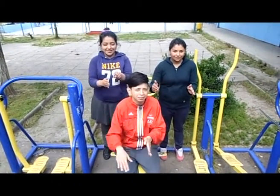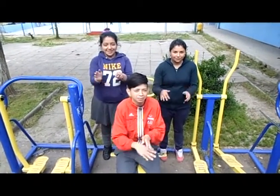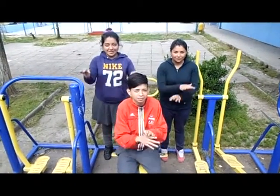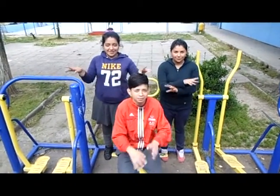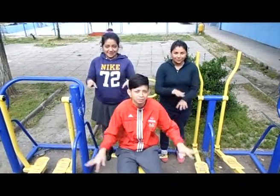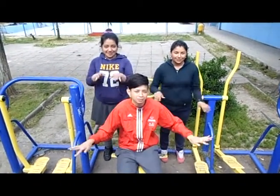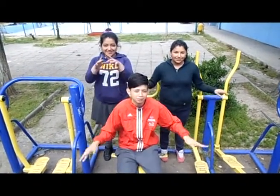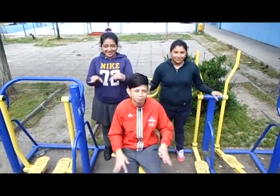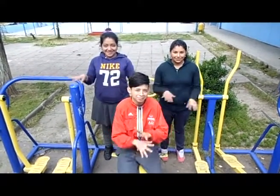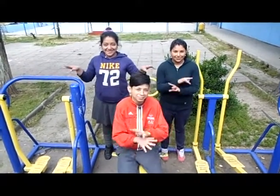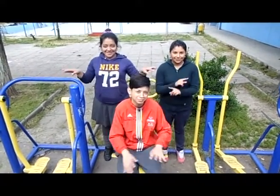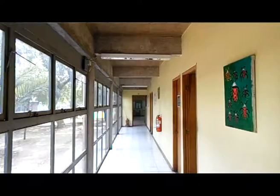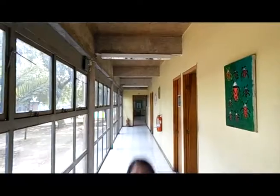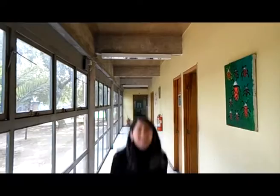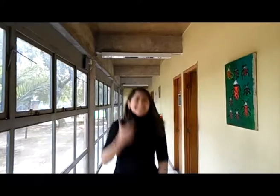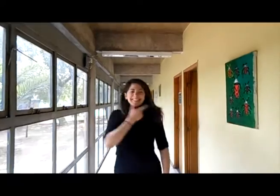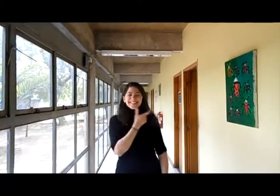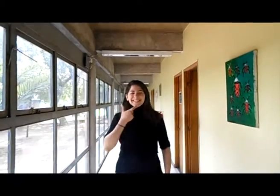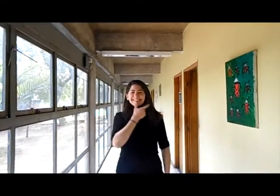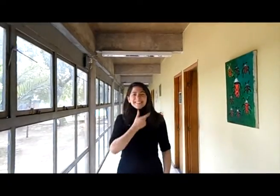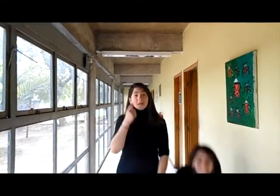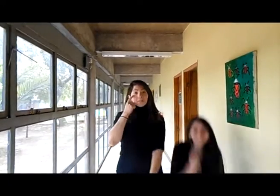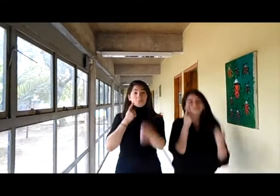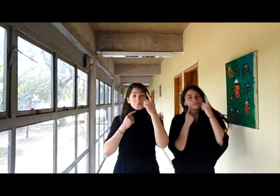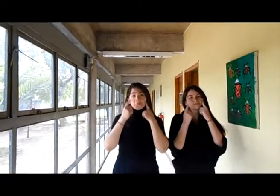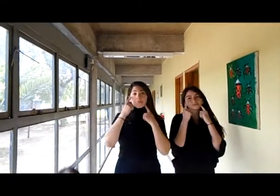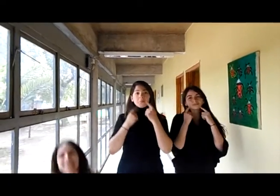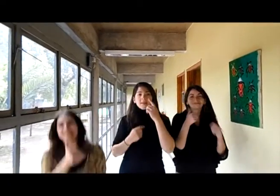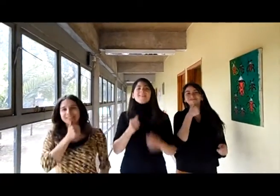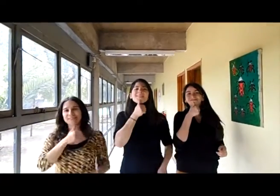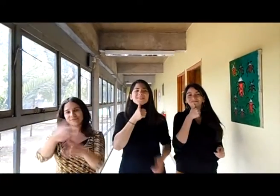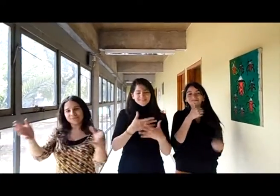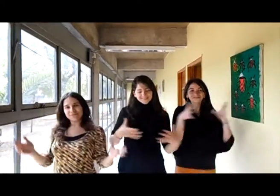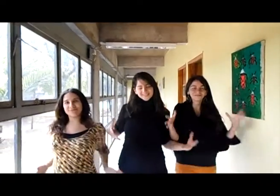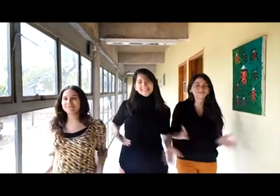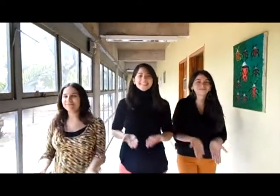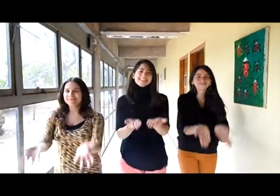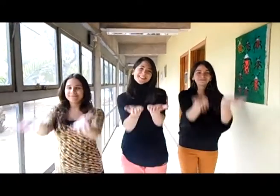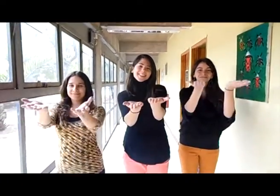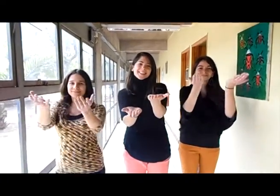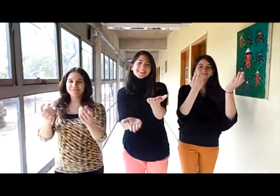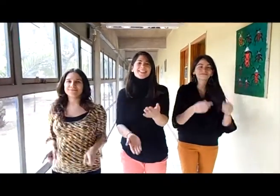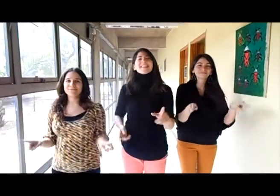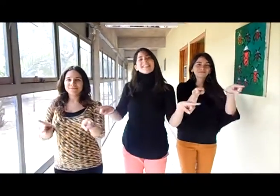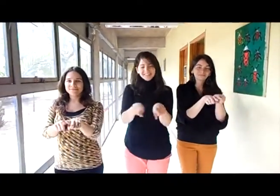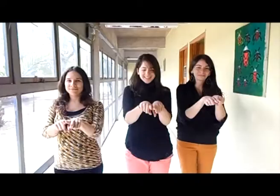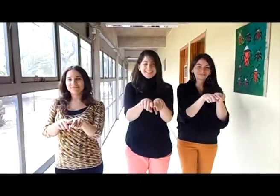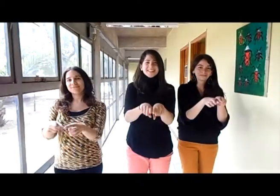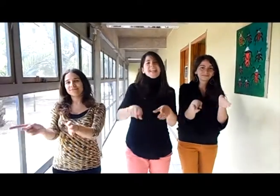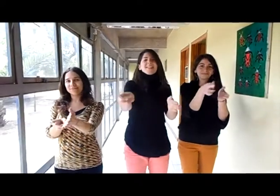camina hacia el mar, ríe, ríe y llora, que aunque da mucho por andar tu belleza. Como un